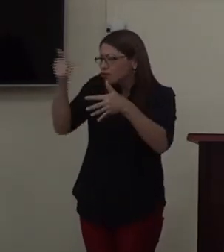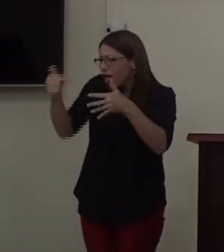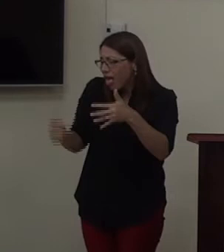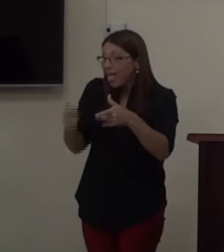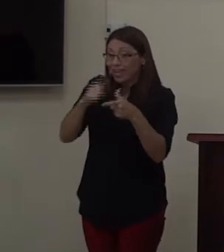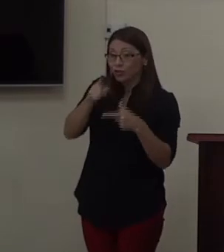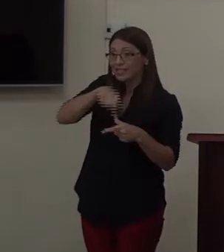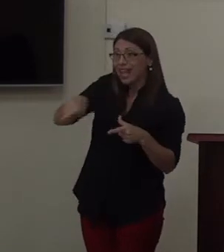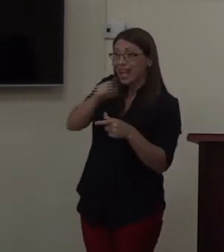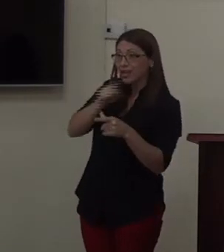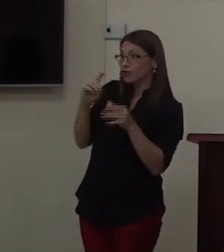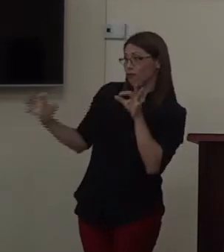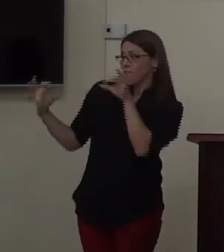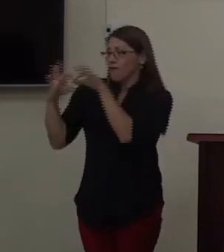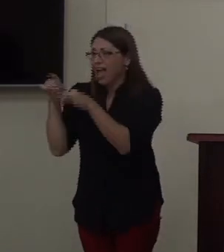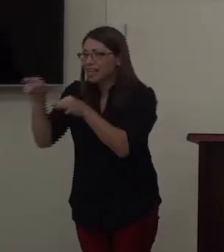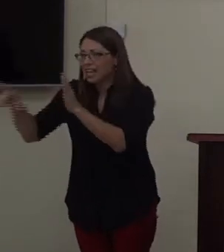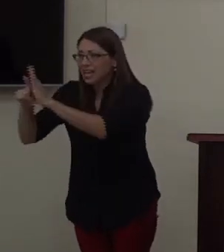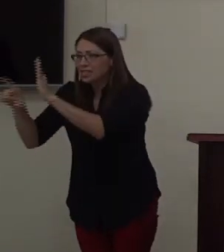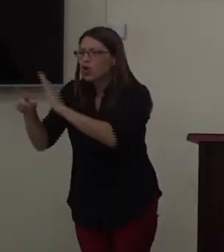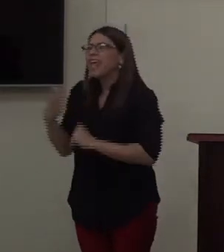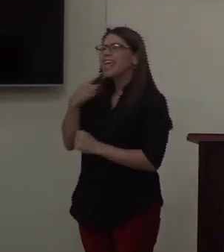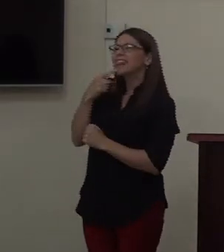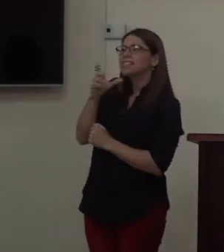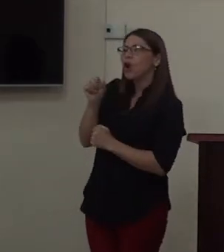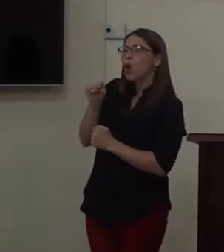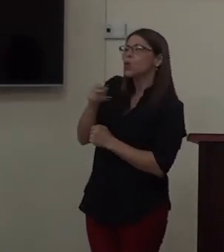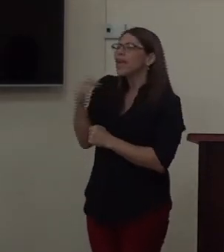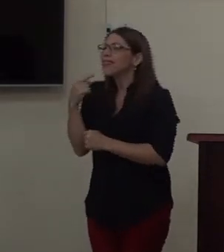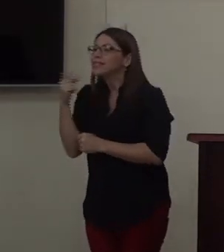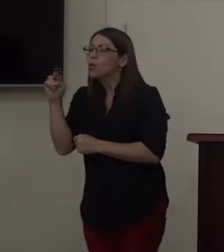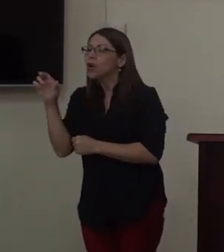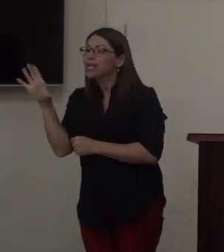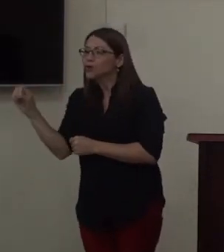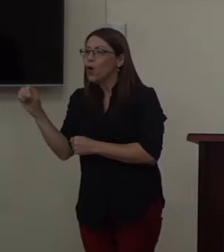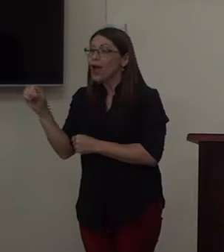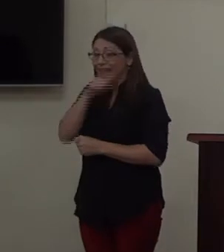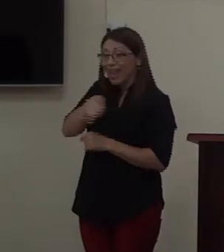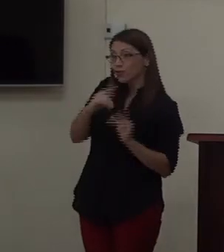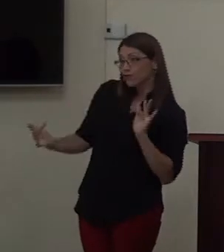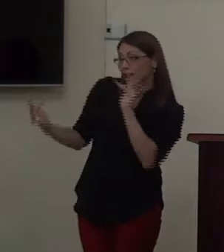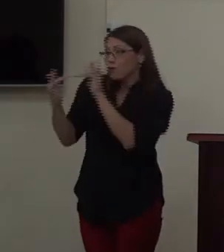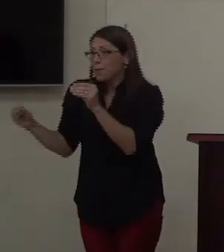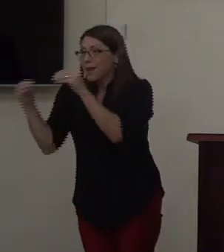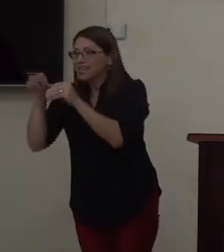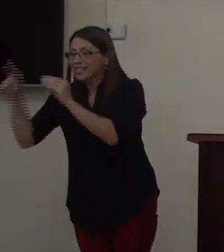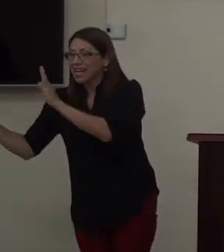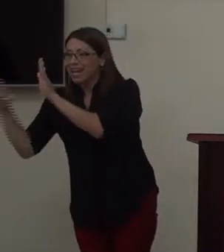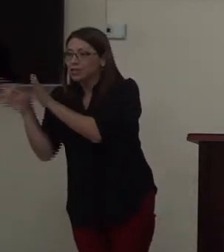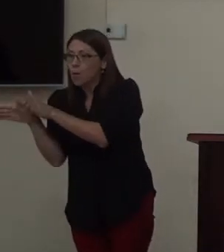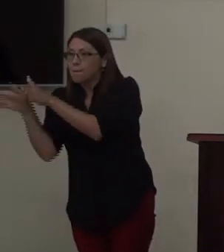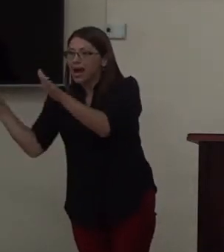a esa legislación, lo que dice la ONU, lo que dice la UNESCO, recurren más a esa legislación macro que a la legislación,